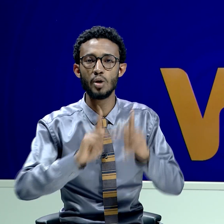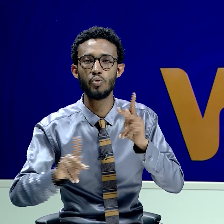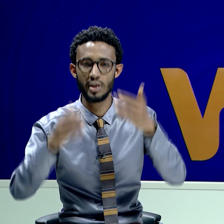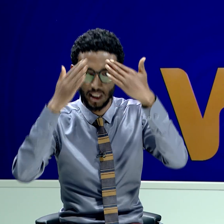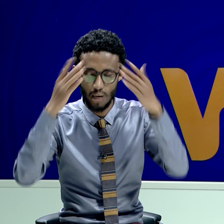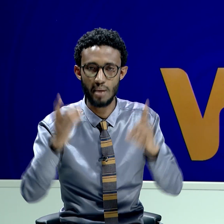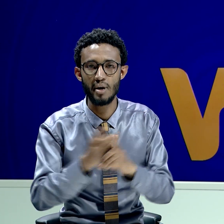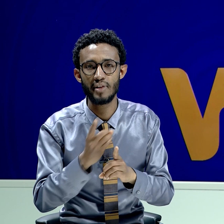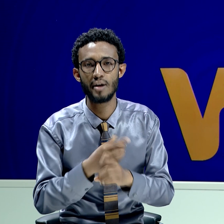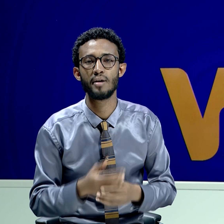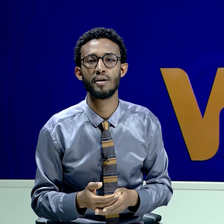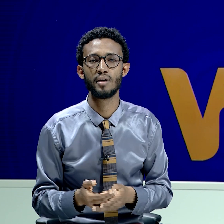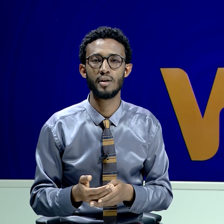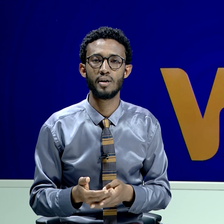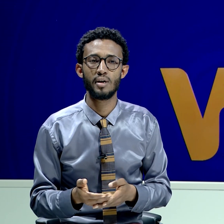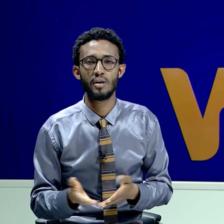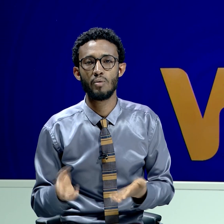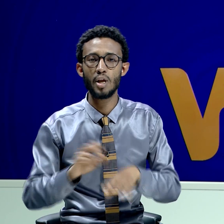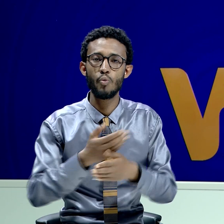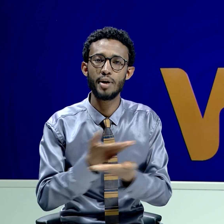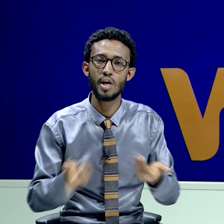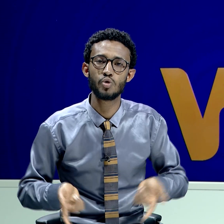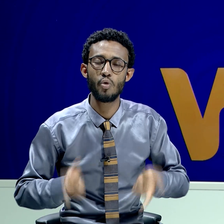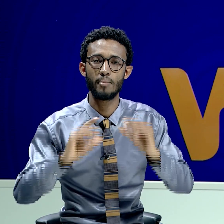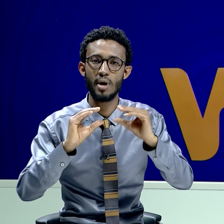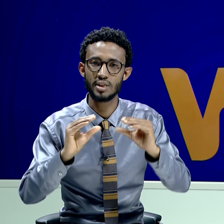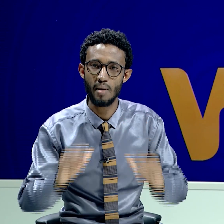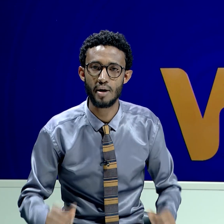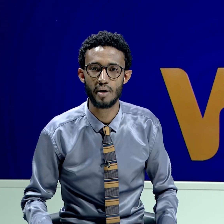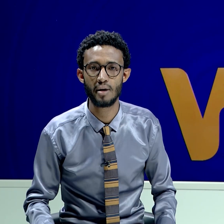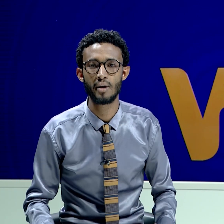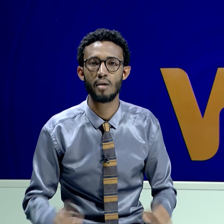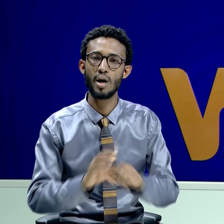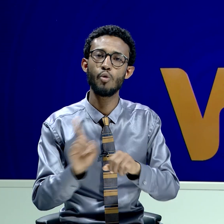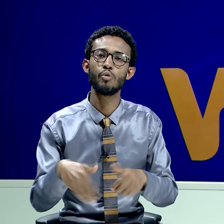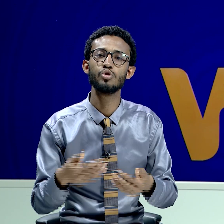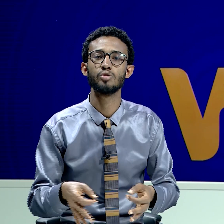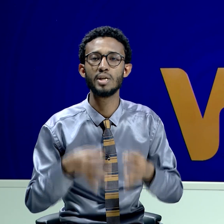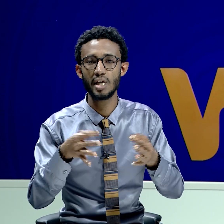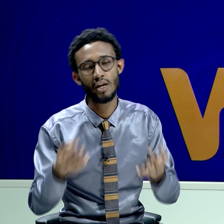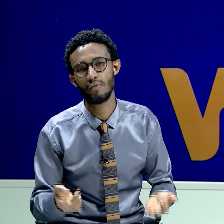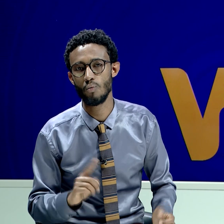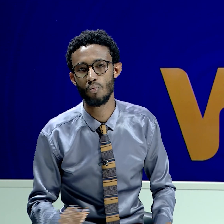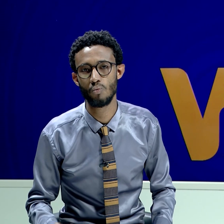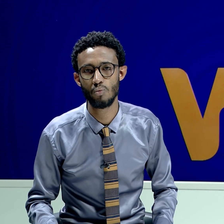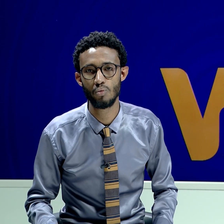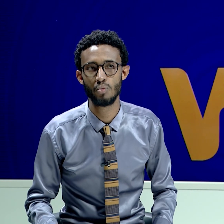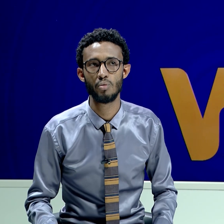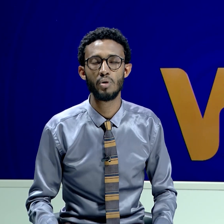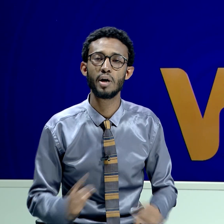ብረተሰቡን ግንዛቤ መፍጠር ወቅታዊ ጉዳይ ሲኖር ማስተማር መከራው ነገሮች በሳለፍ ነው። ነገር